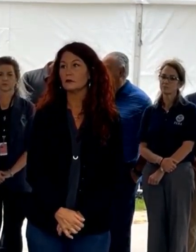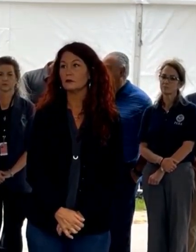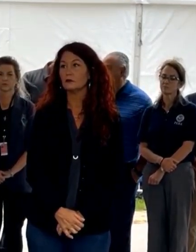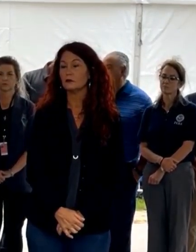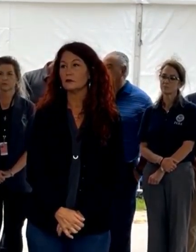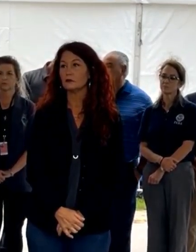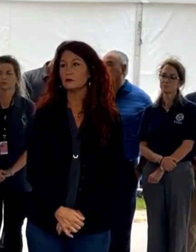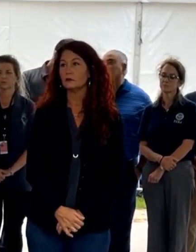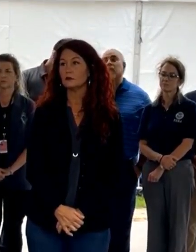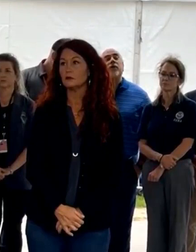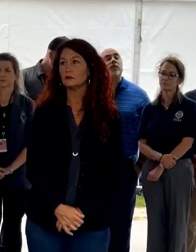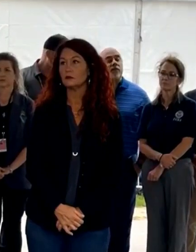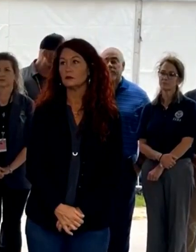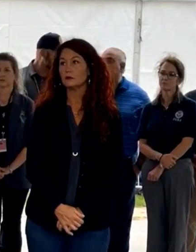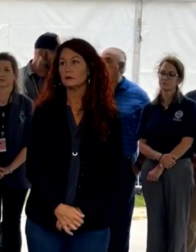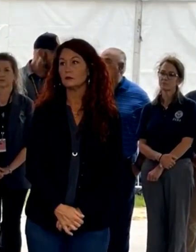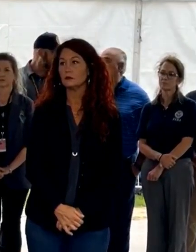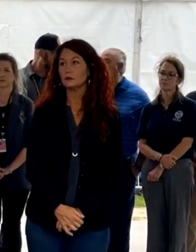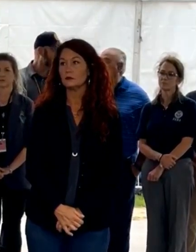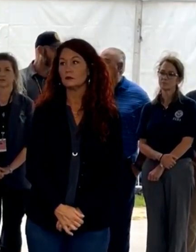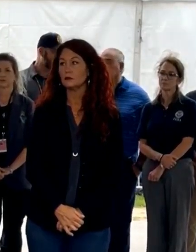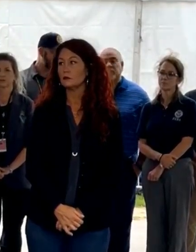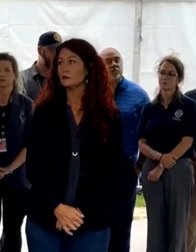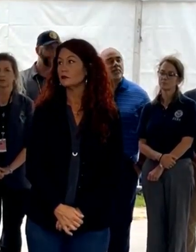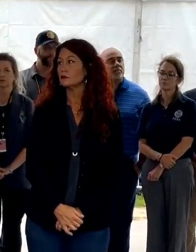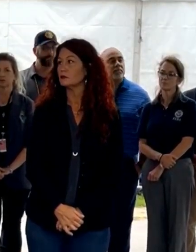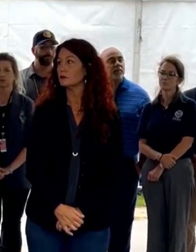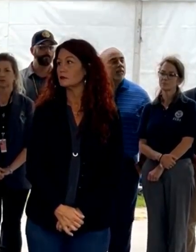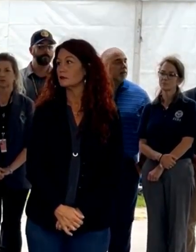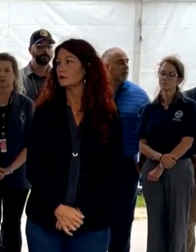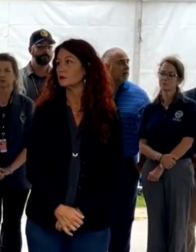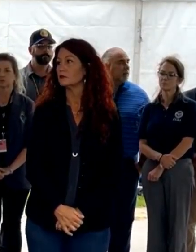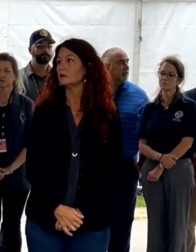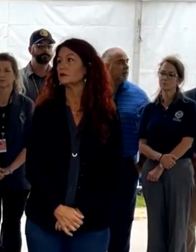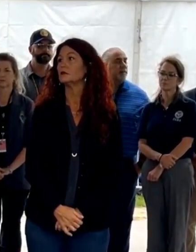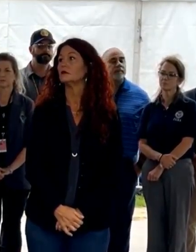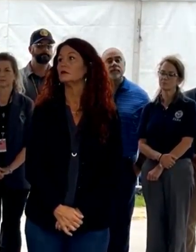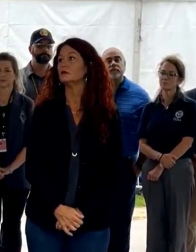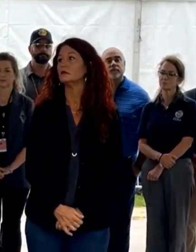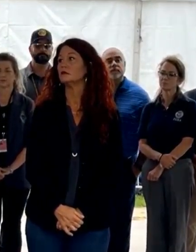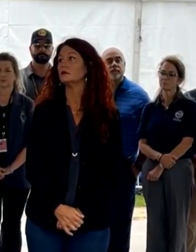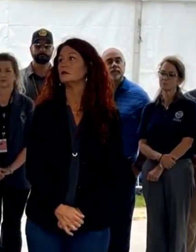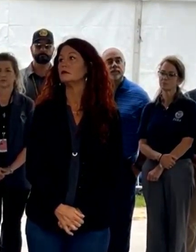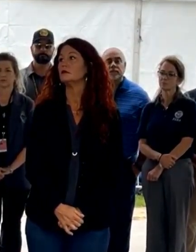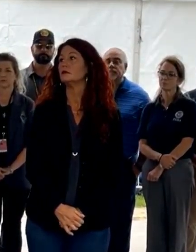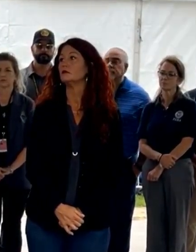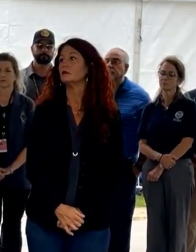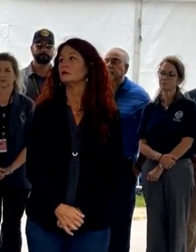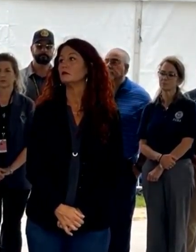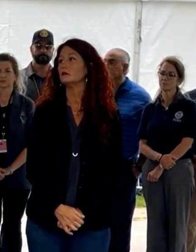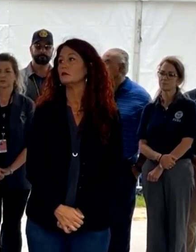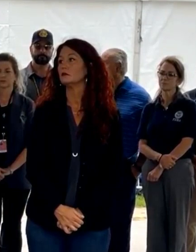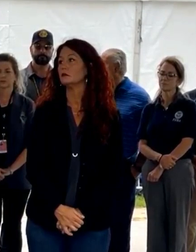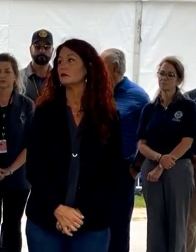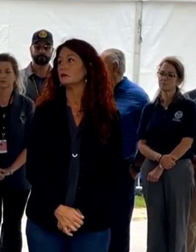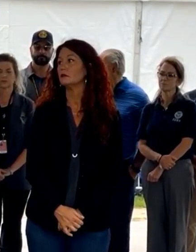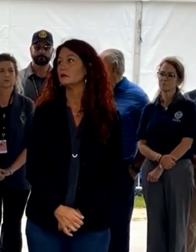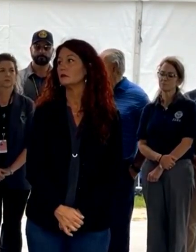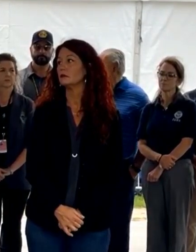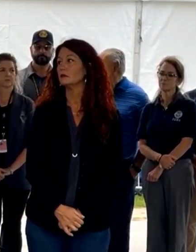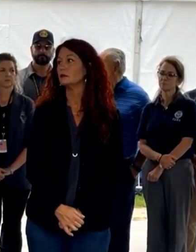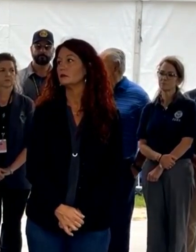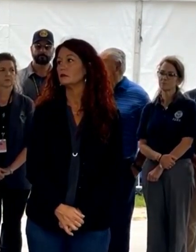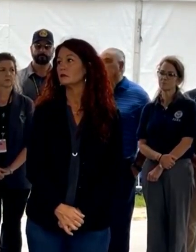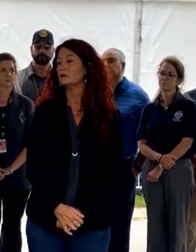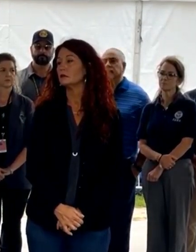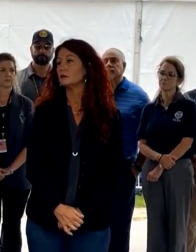días, tener suficiente comida, suficiente agua para cada miembro de su familia e incluso las mascotas. Por favor,